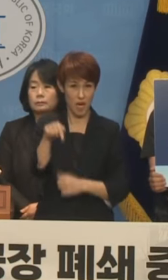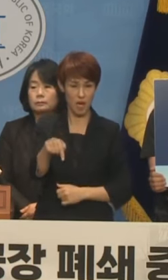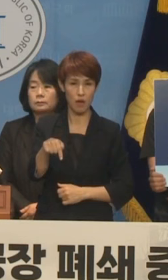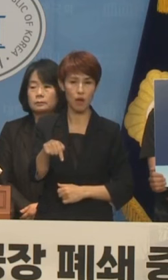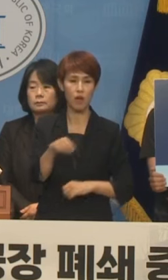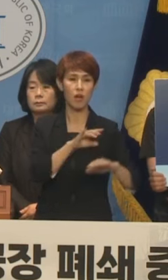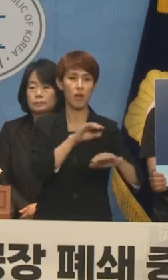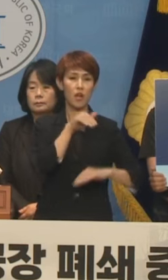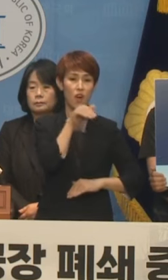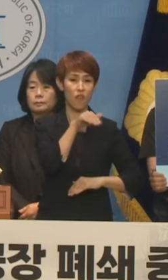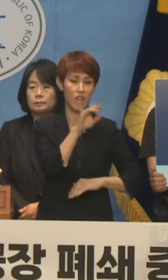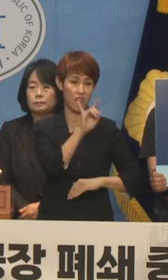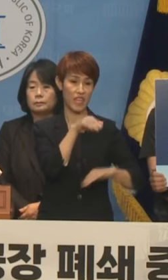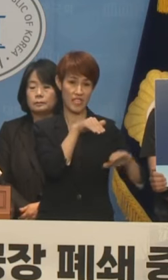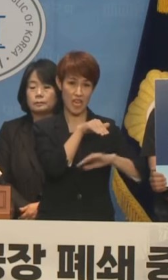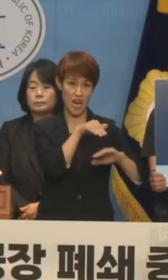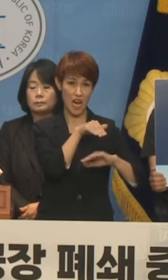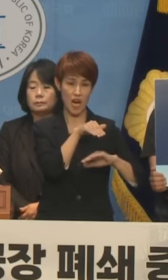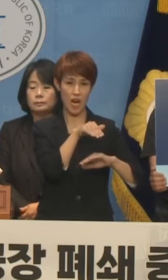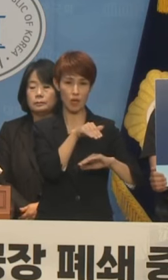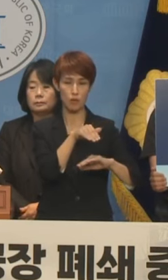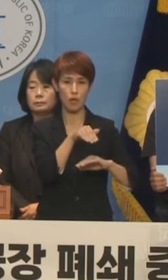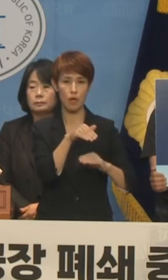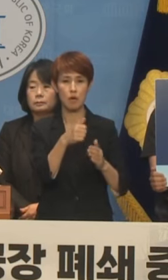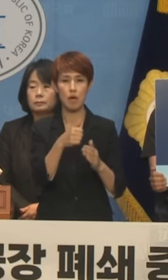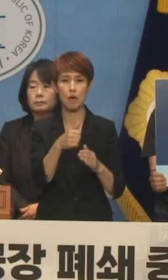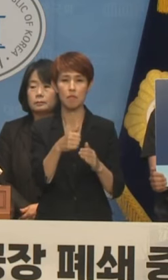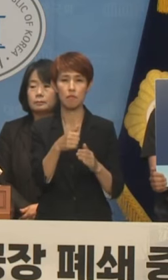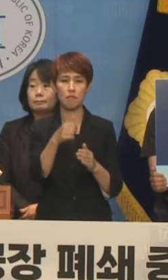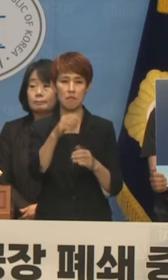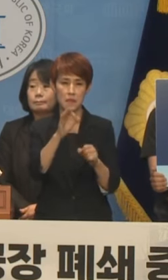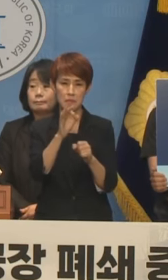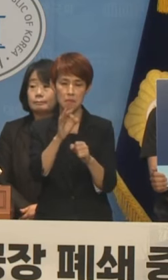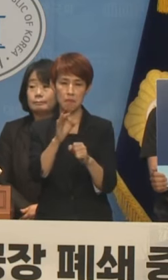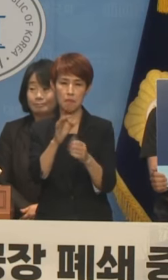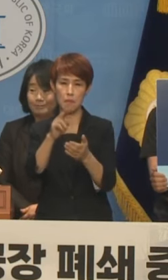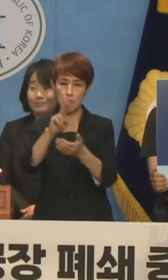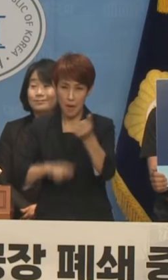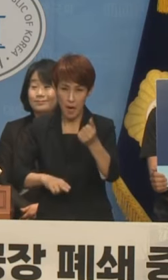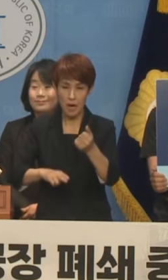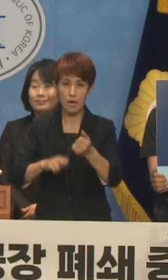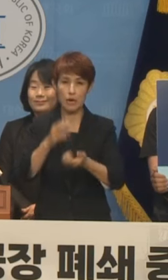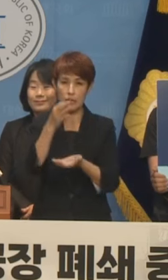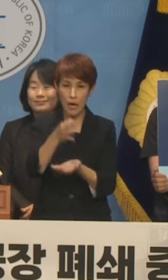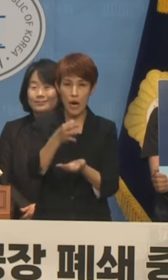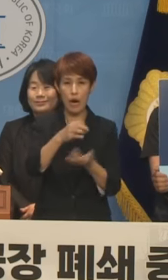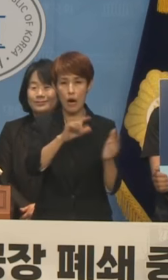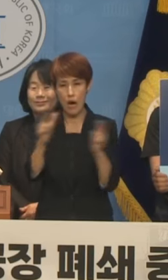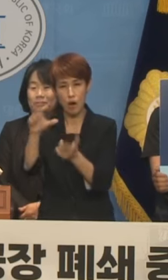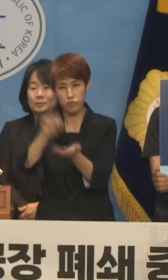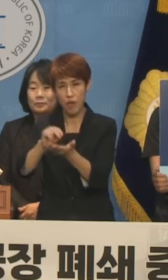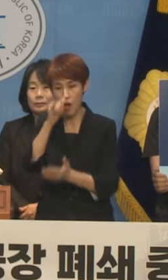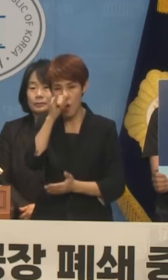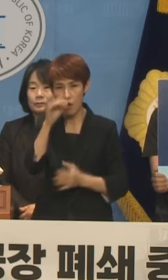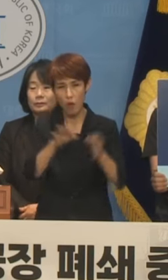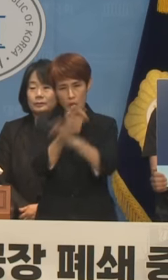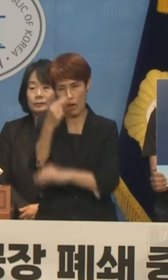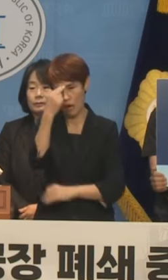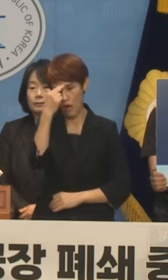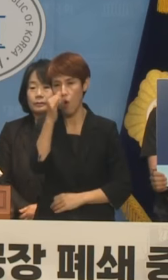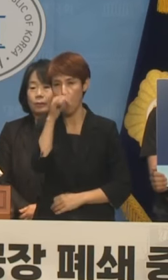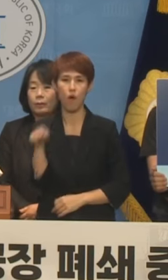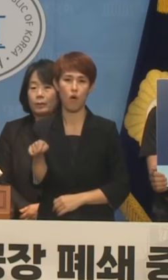현대차의 불공정한 납품 단가와 약속된 물량의 감소로 인해 경영난에 영향을 주었고,